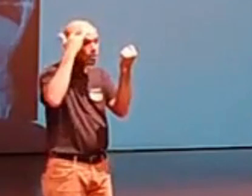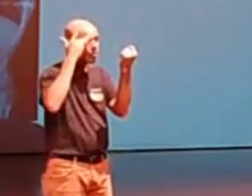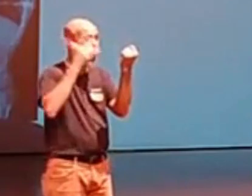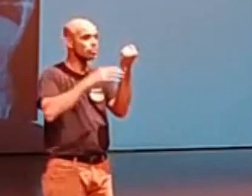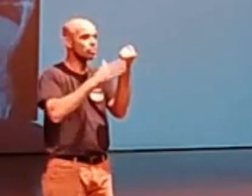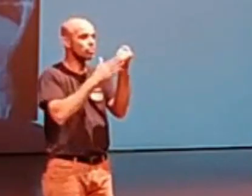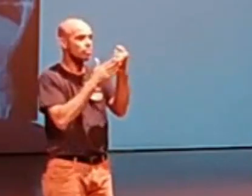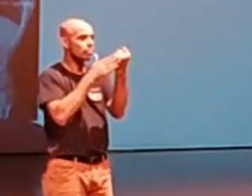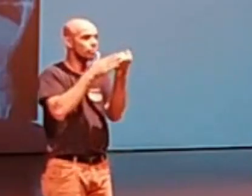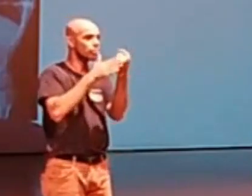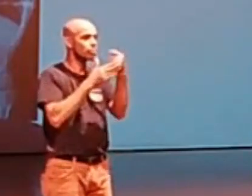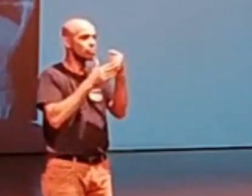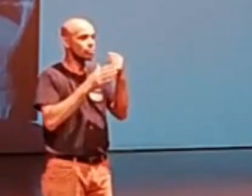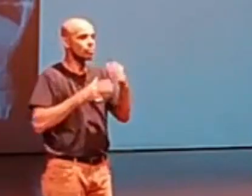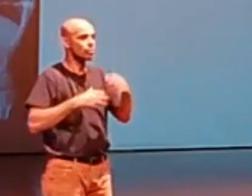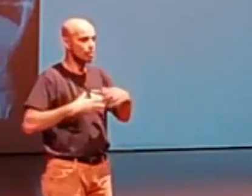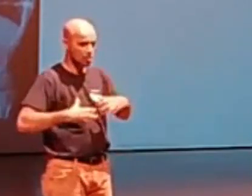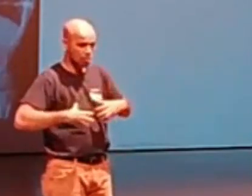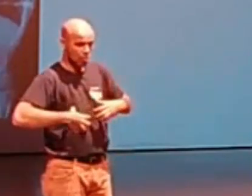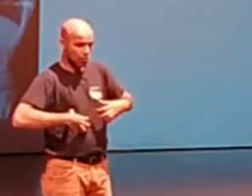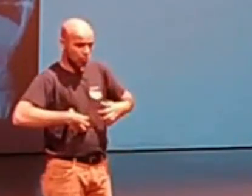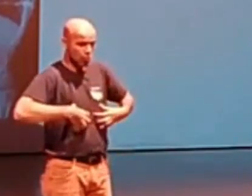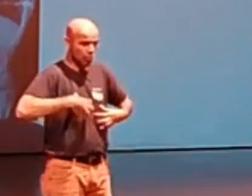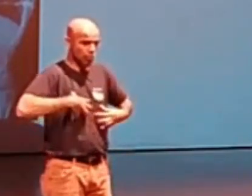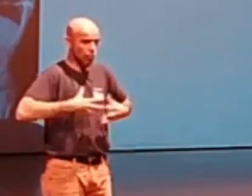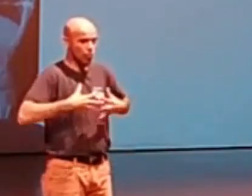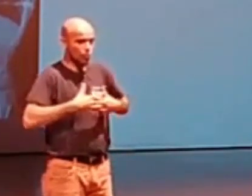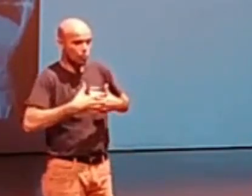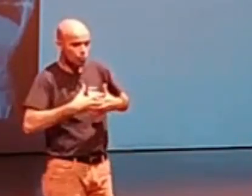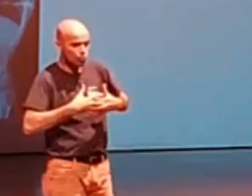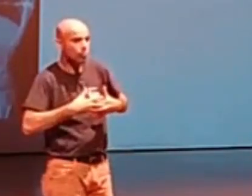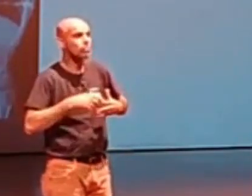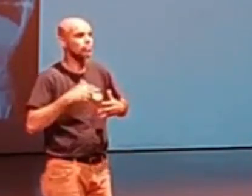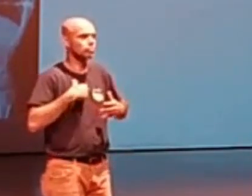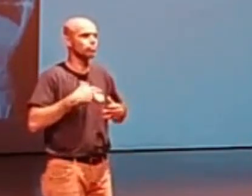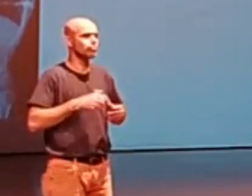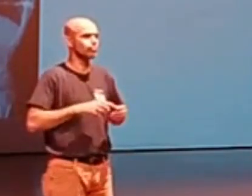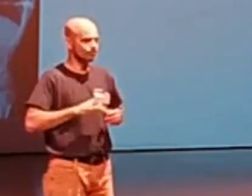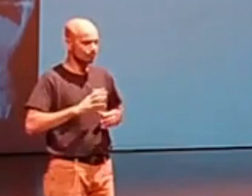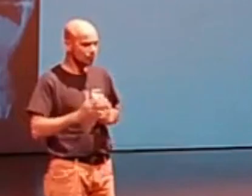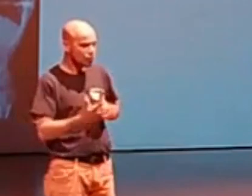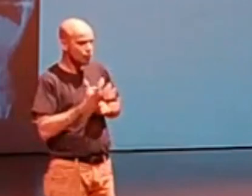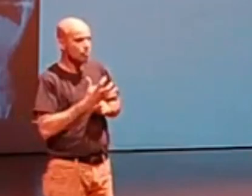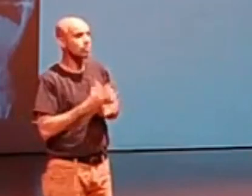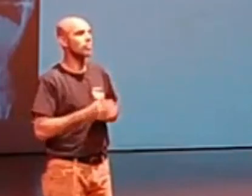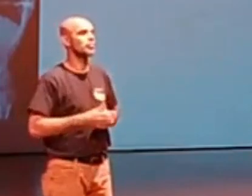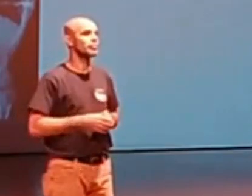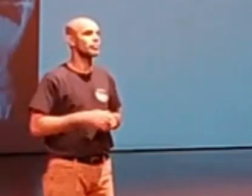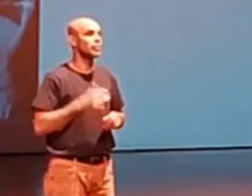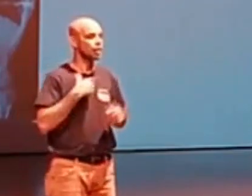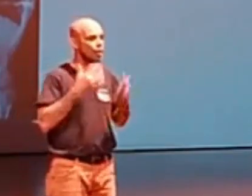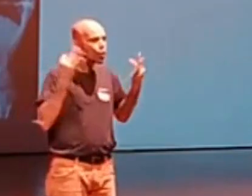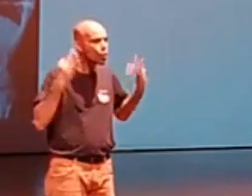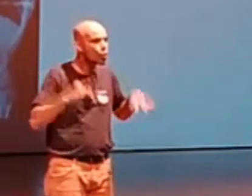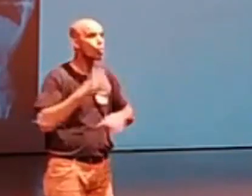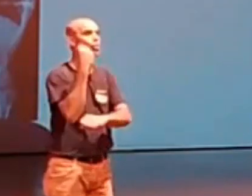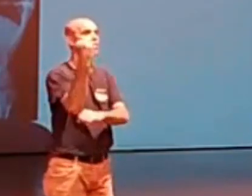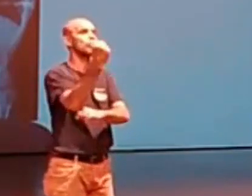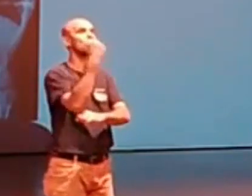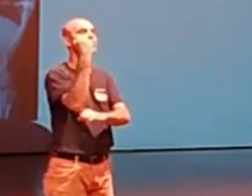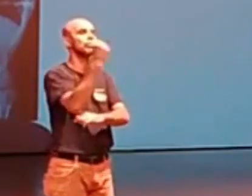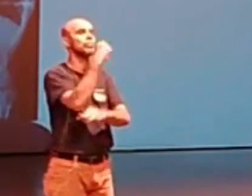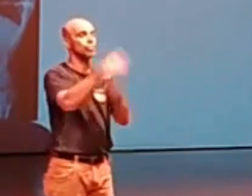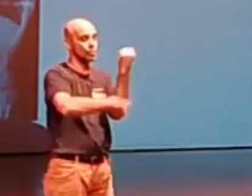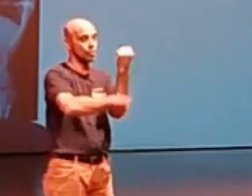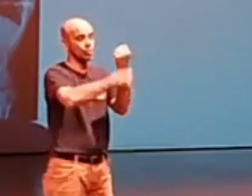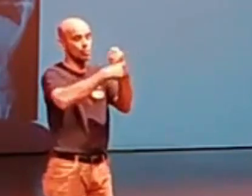um músculo ou um órgão em detrimento do outro. E isso vai ter alguma repercussão. Alguns casos do desequilíbrio dão dor crônica, por isso que escoliose,